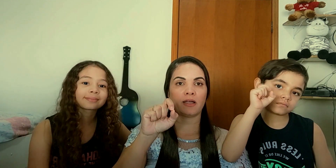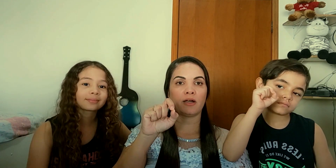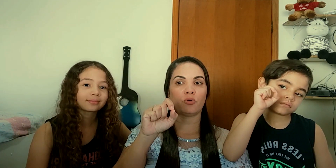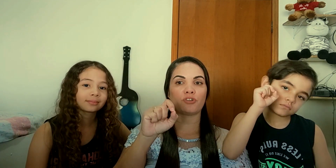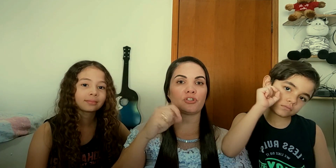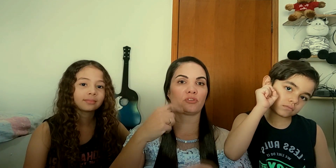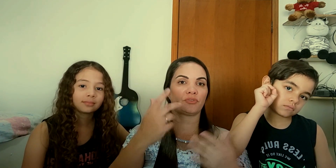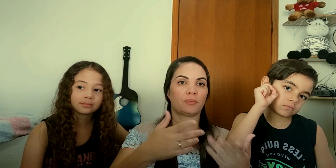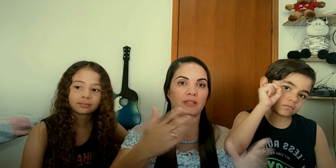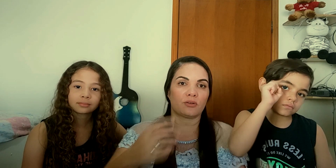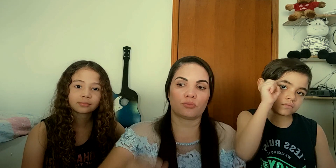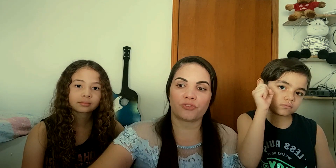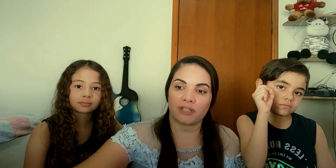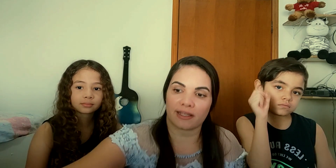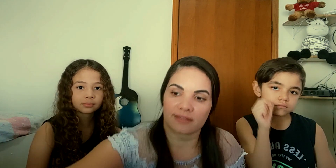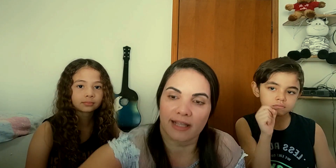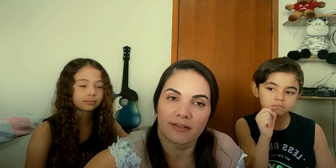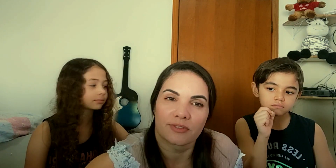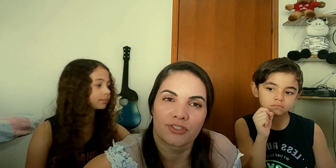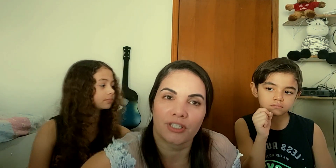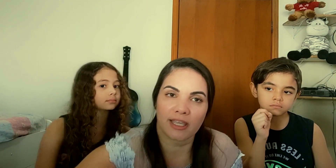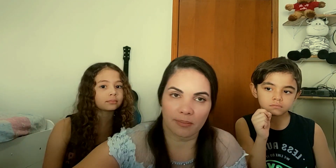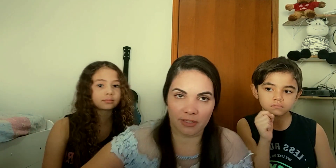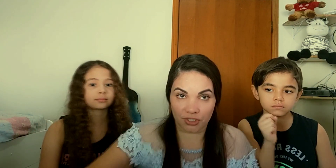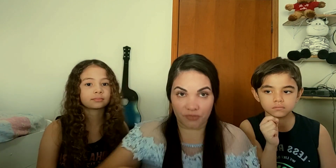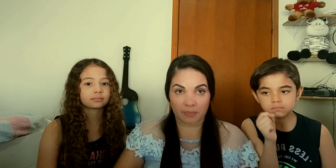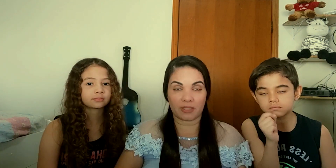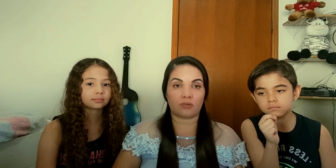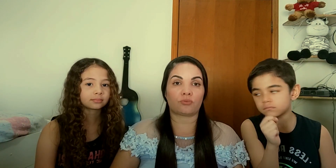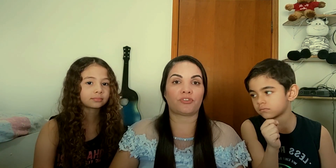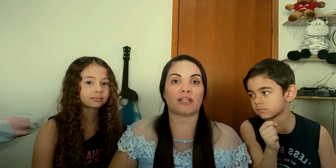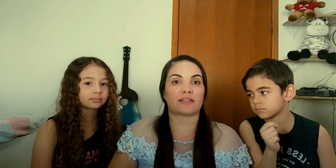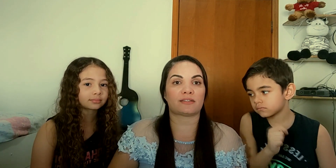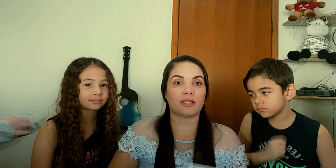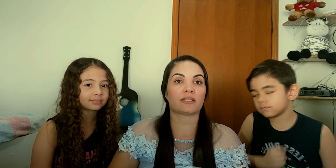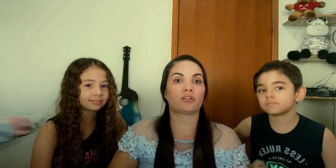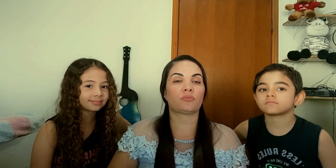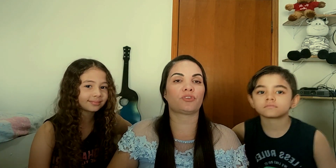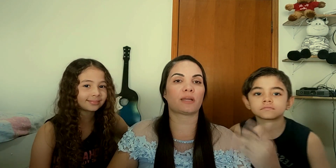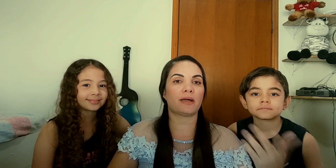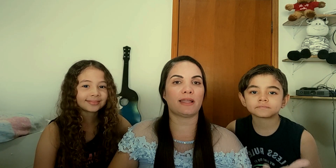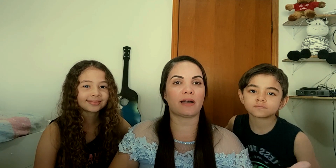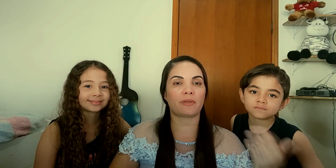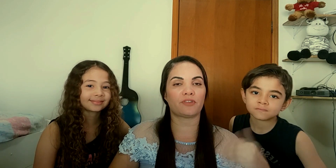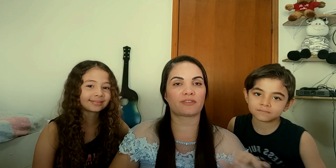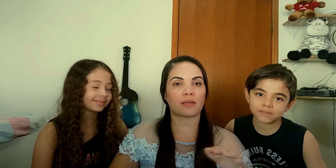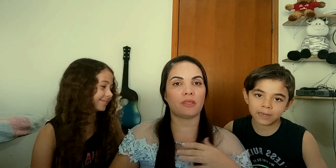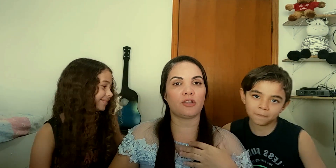Hoje, nós vamos aprender alguns sinais, tá? De quebra, a gente vai aprender alguns sinais. Então, nós vamos trabalhar para fixar melhor